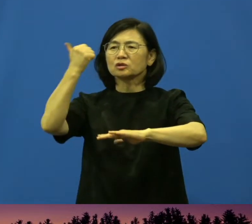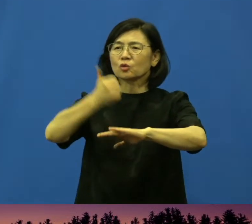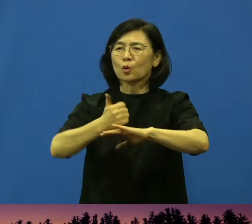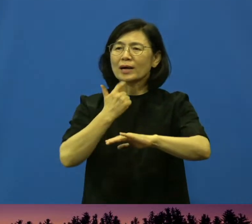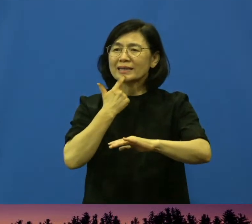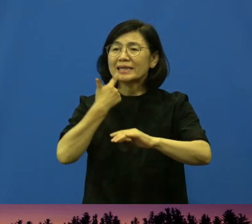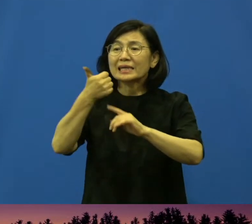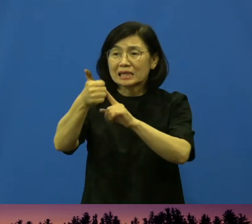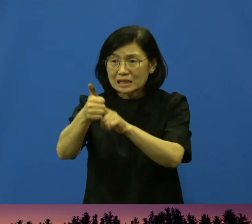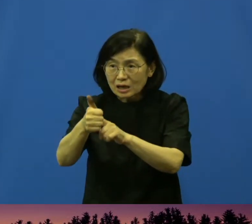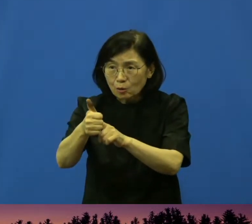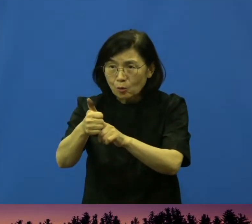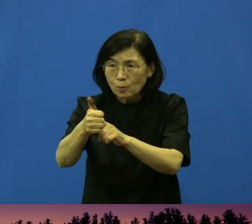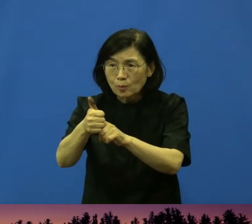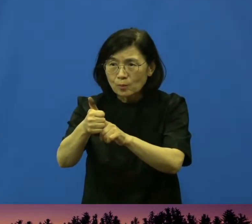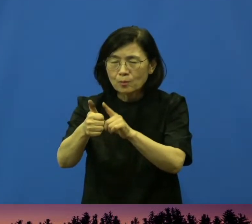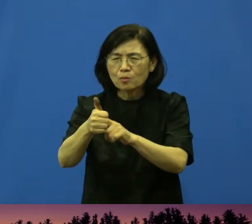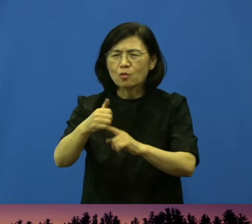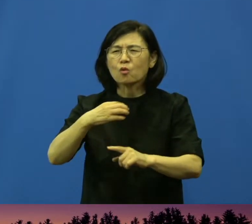여러분, 이때가 위험한 순간이에요.